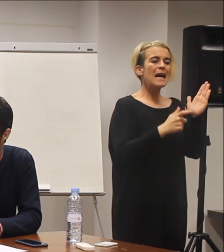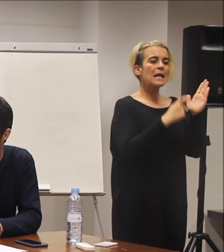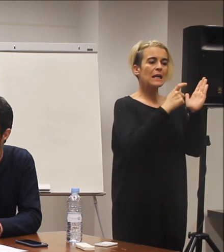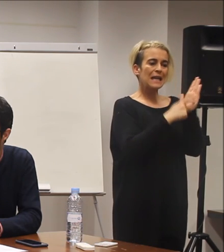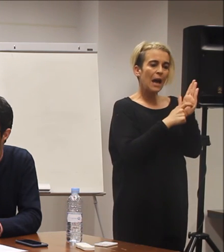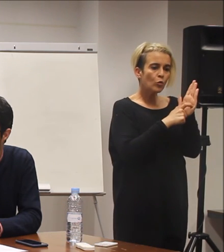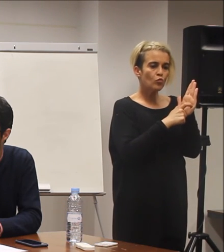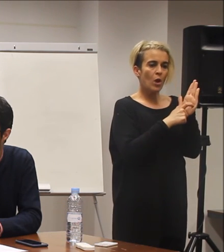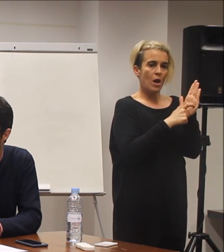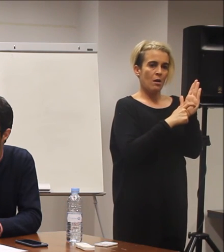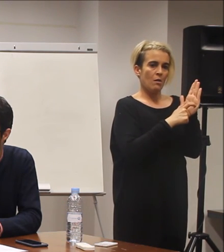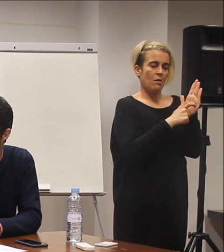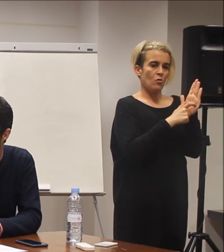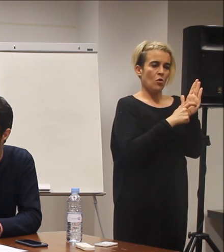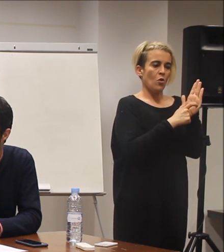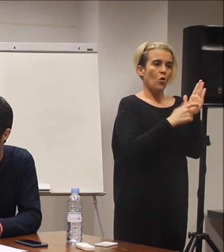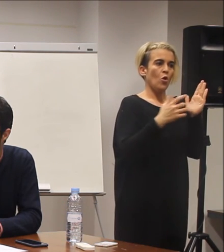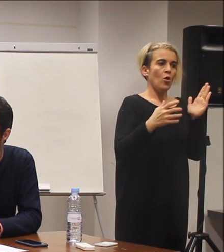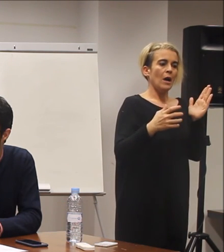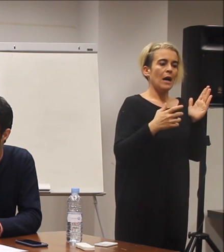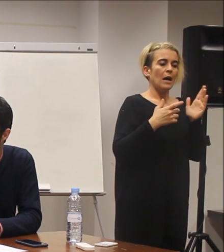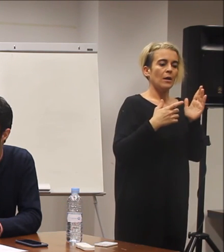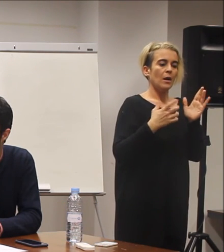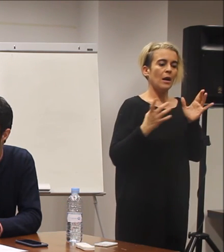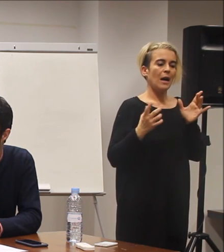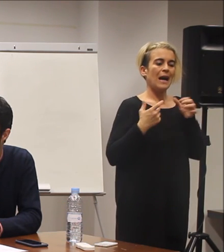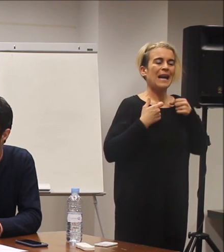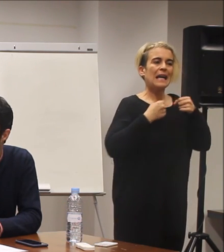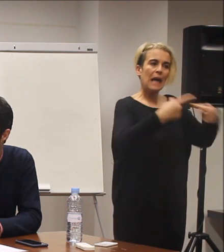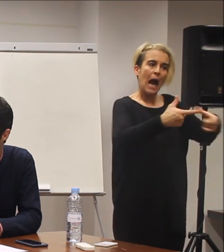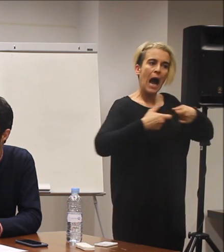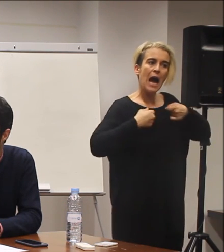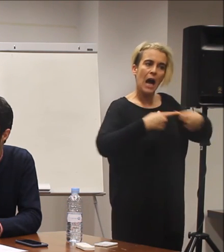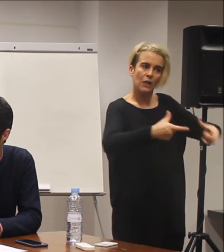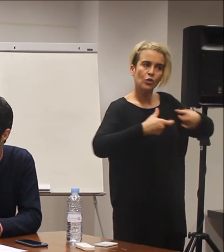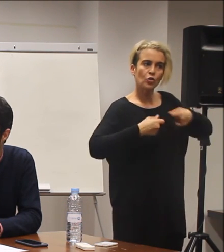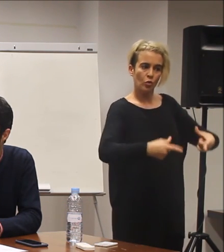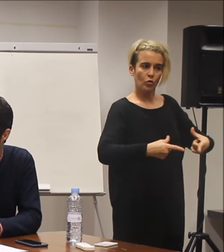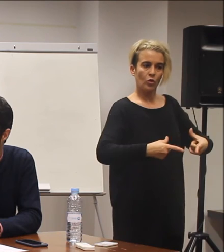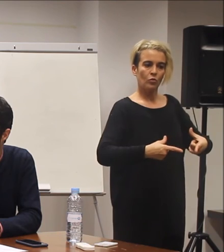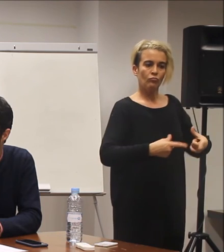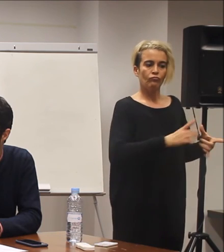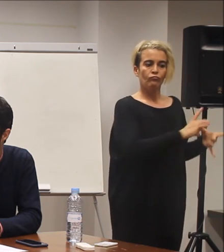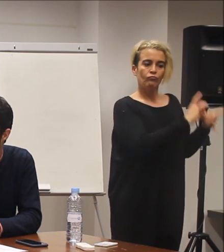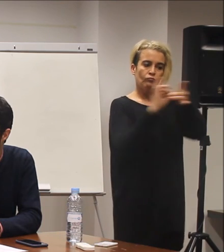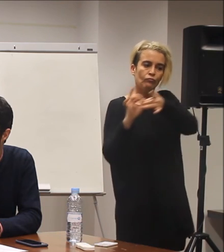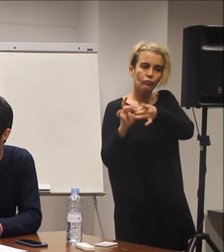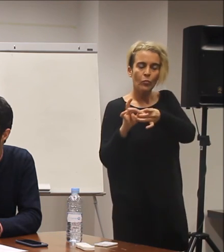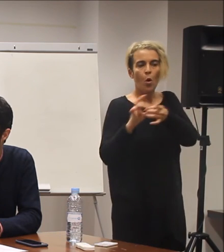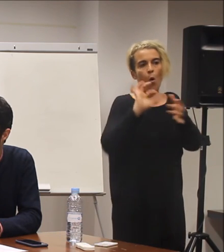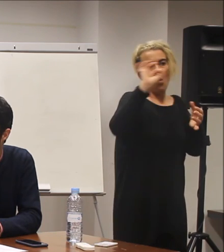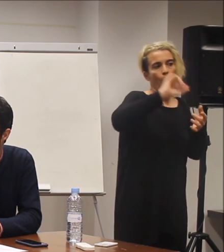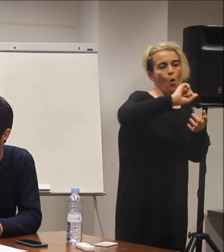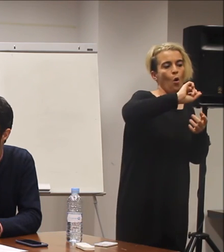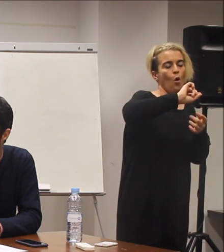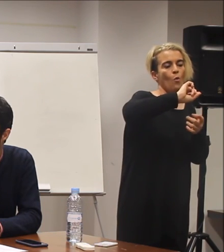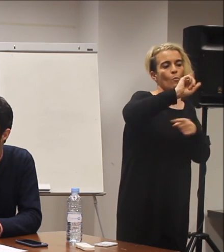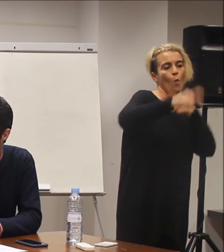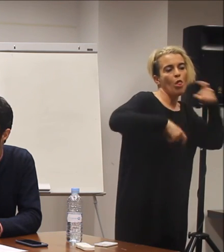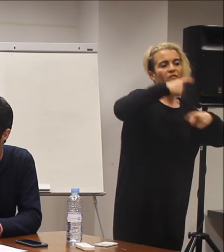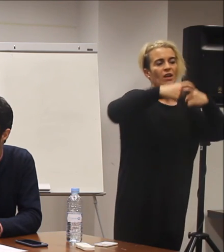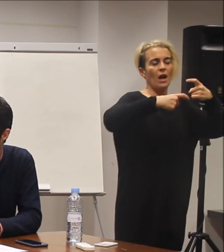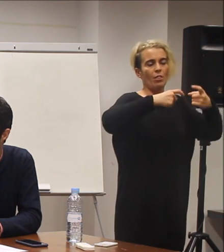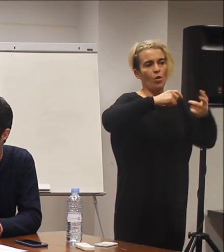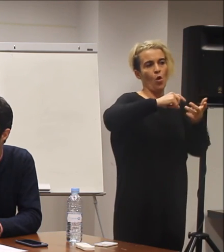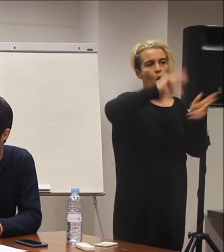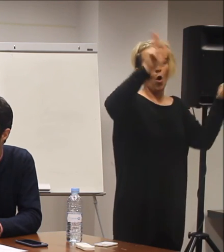la cláusula en la que establece que todos los gastos relacionados con la formación o modificación o cancelación de